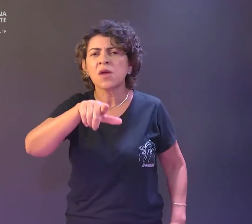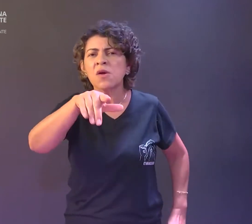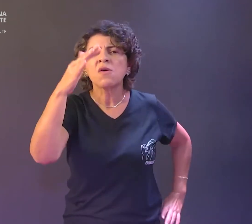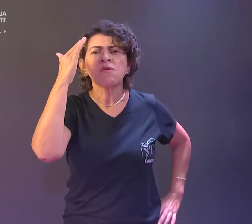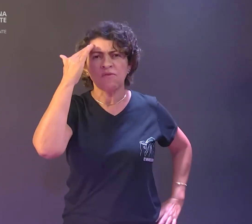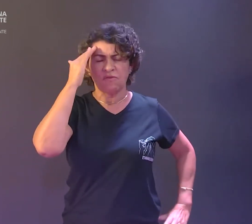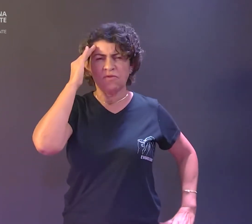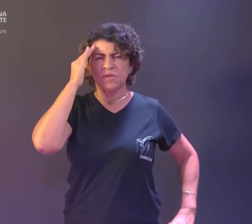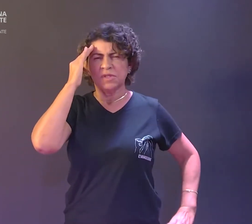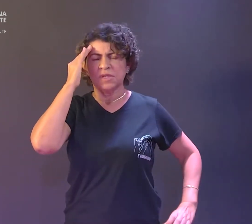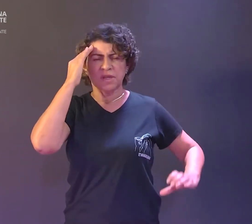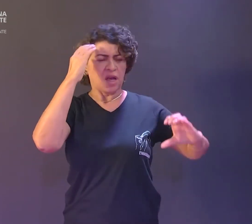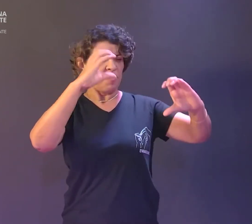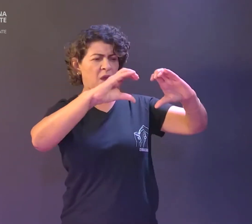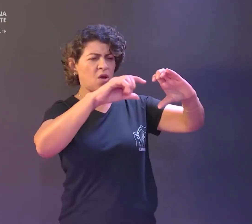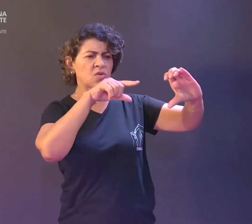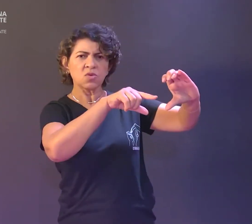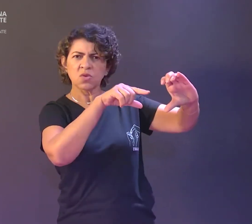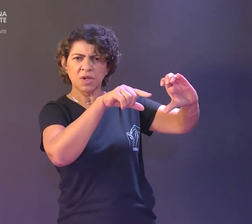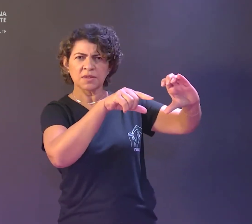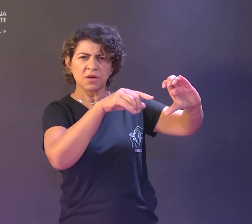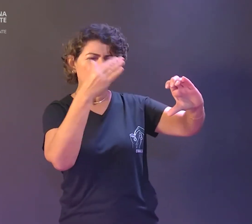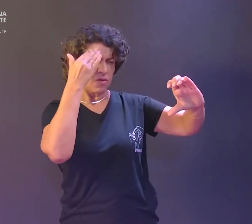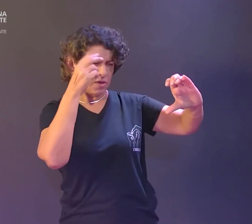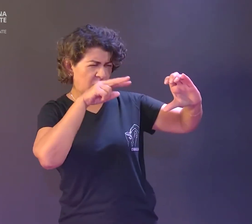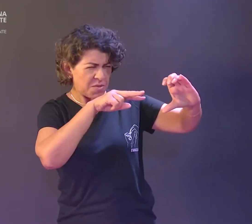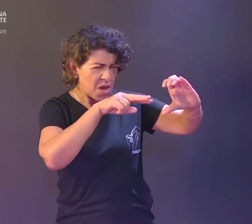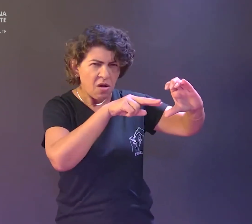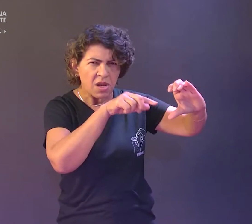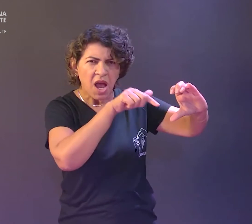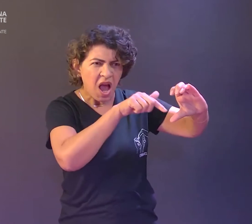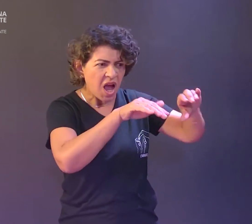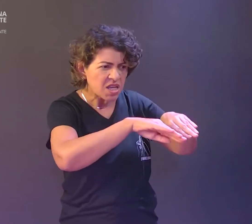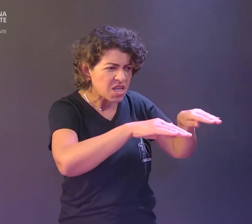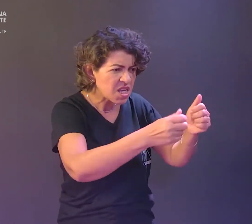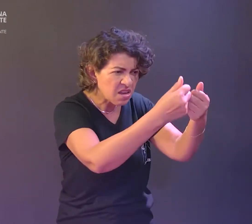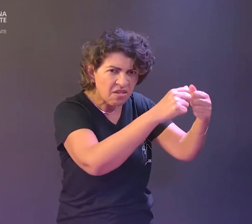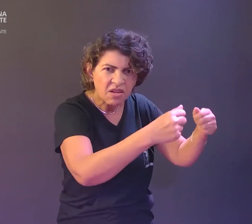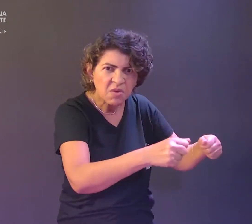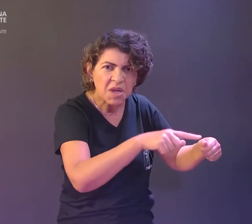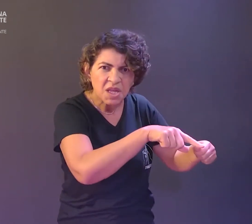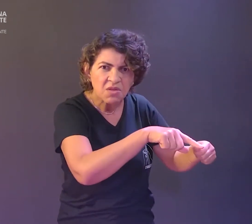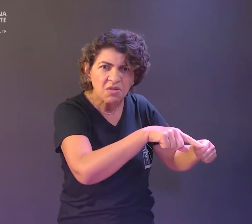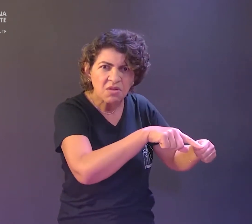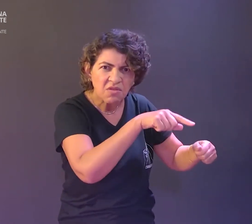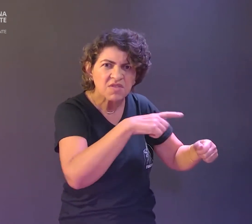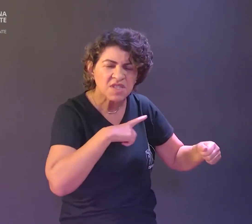coração os altares que você mesmo tem erguido? A quais ídolos você tem servido?